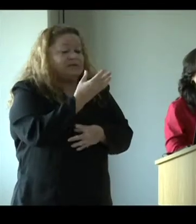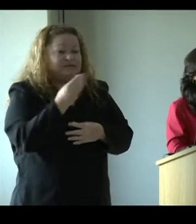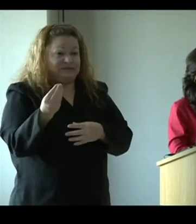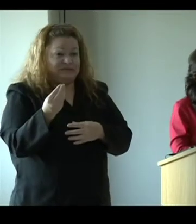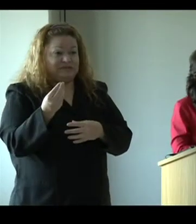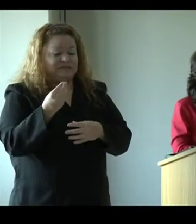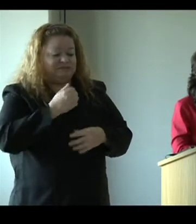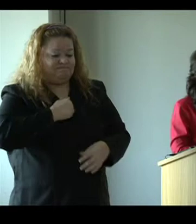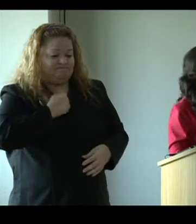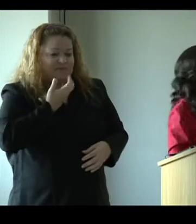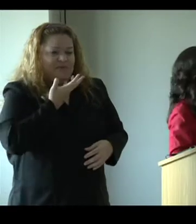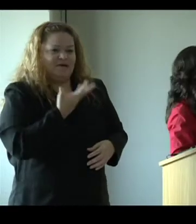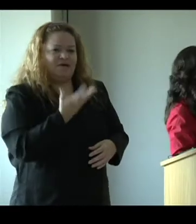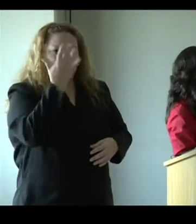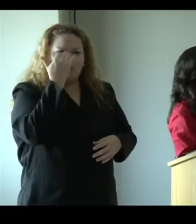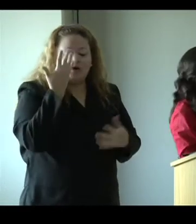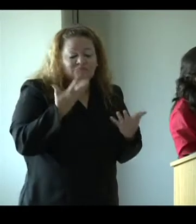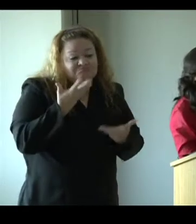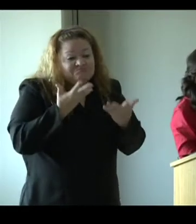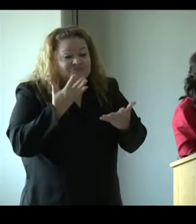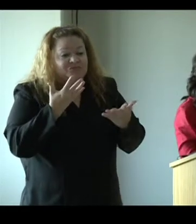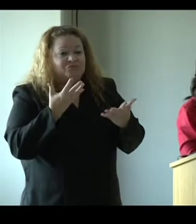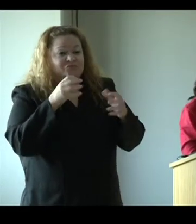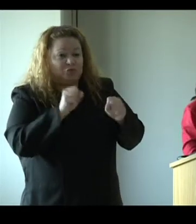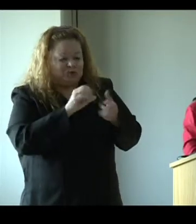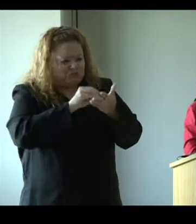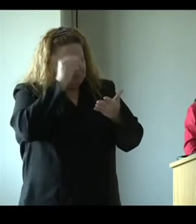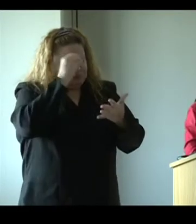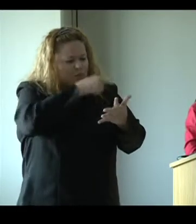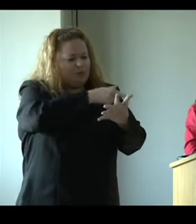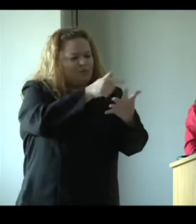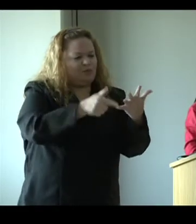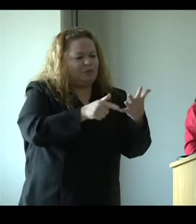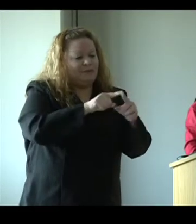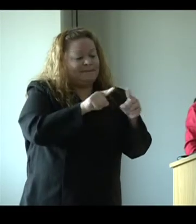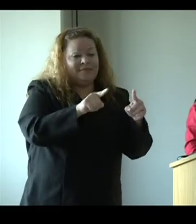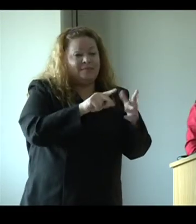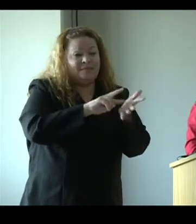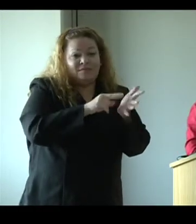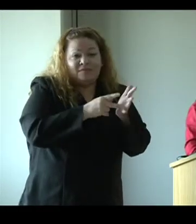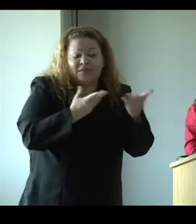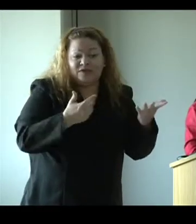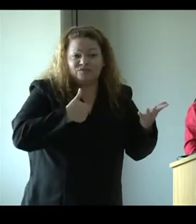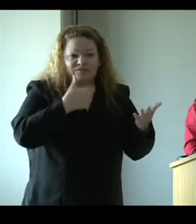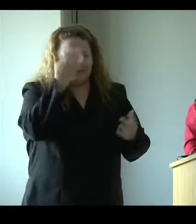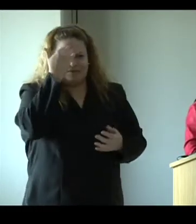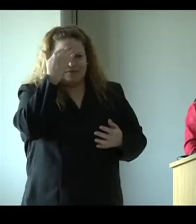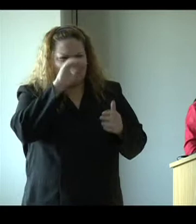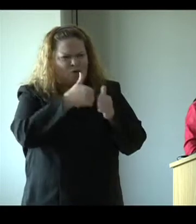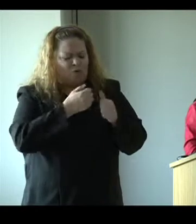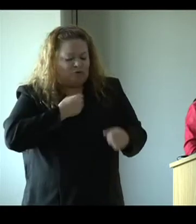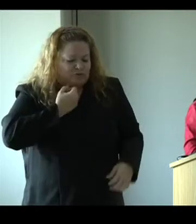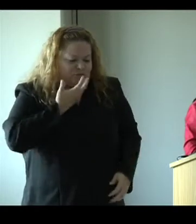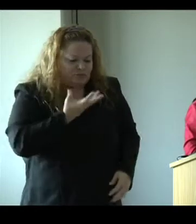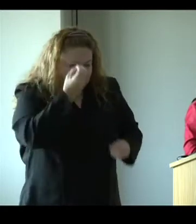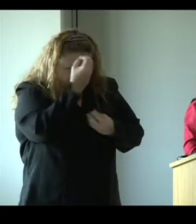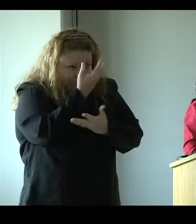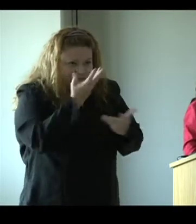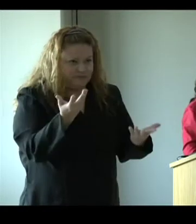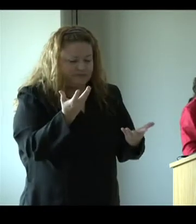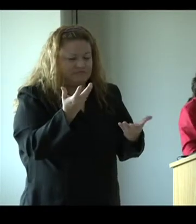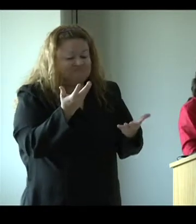en expresarla porque a lo mejor yo pude hacer todo lo anterior y No necesariamente implica que yo sepa cómo expresar esta información